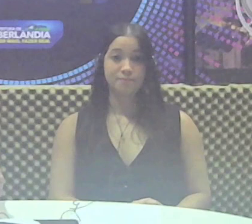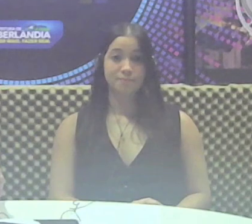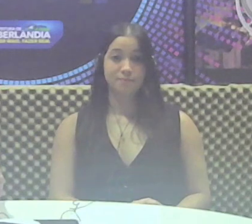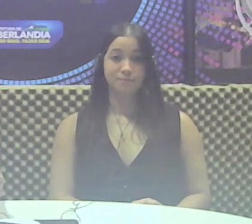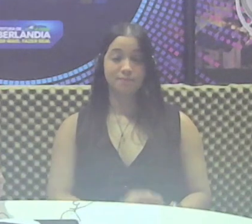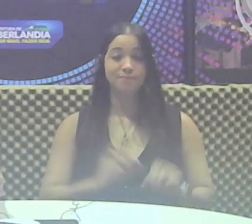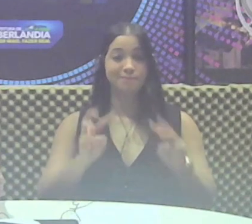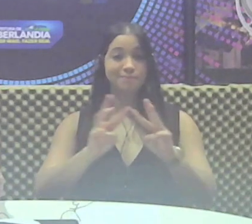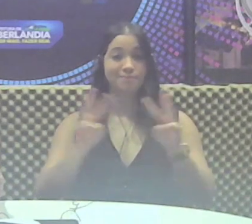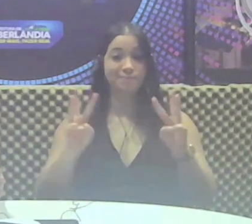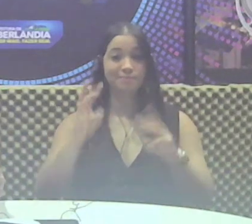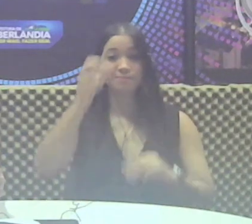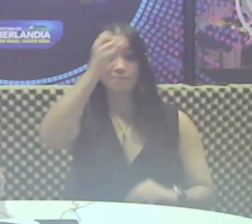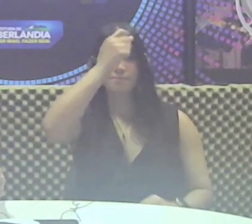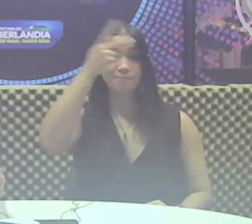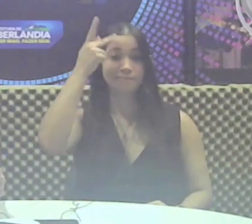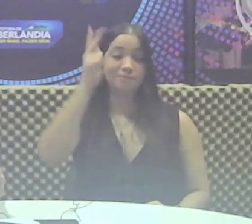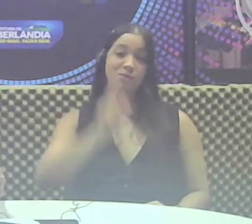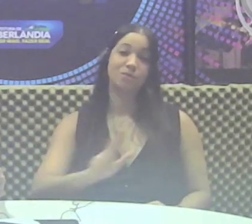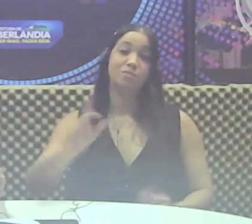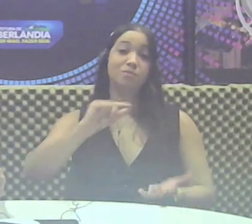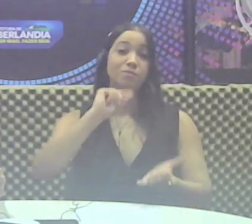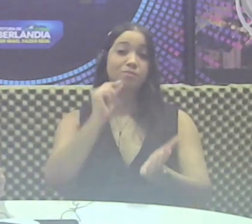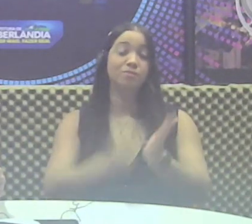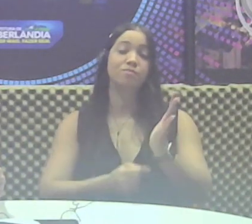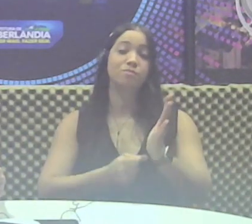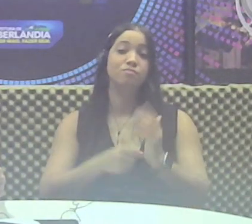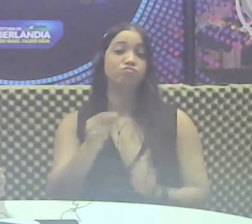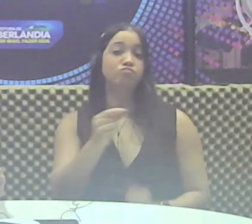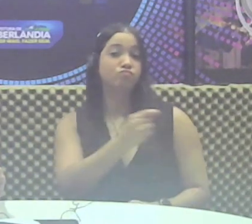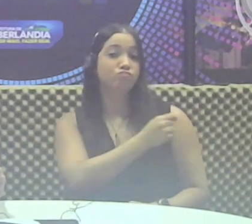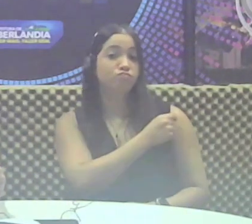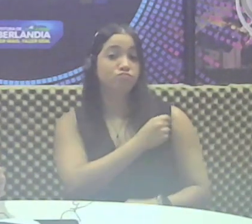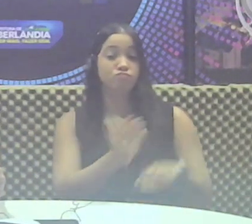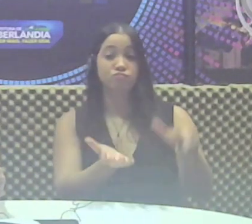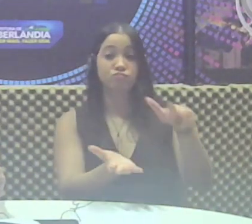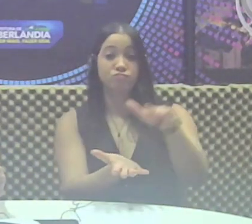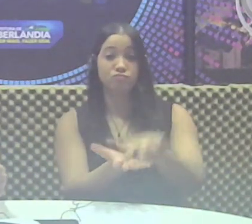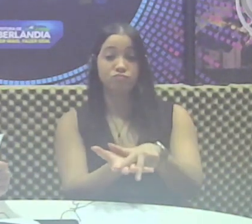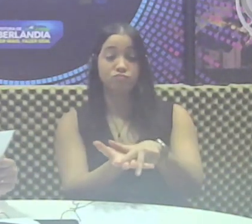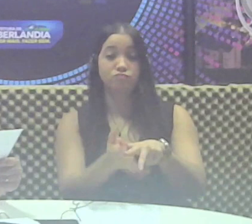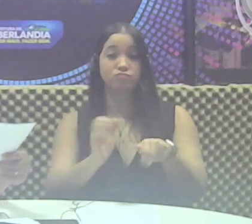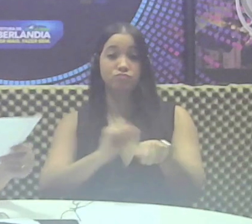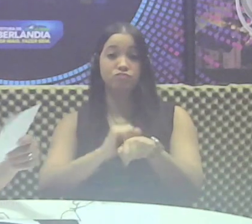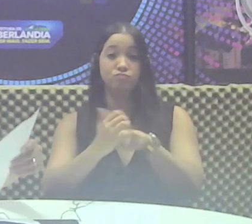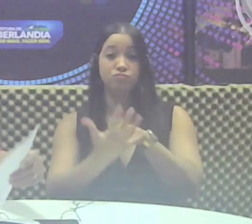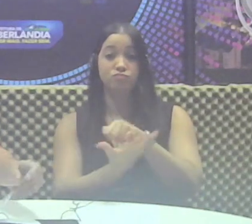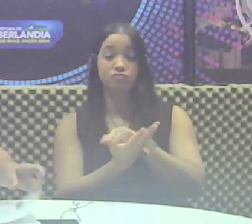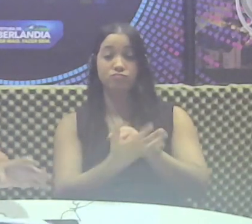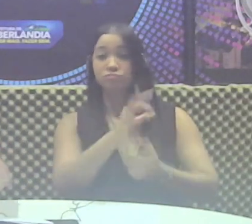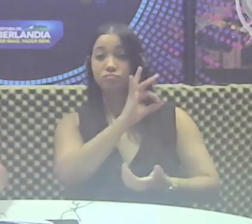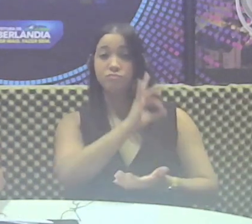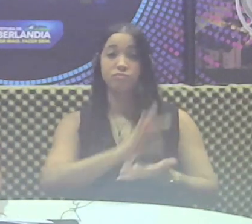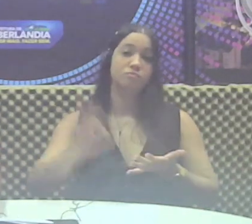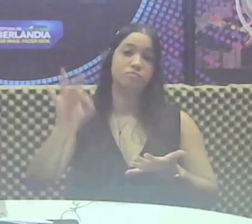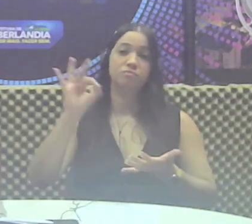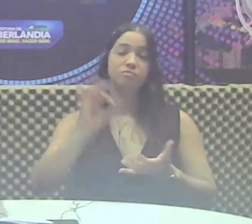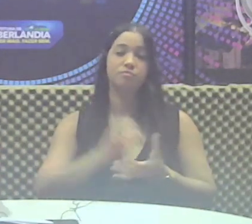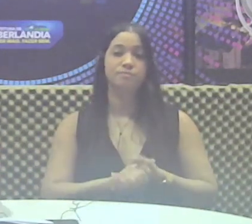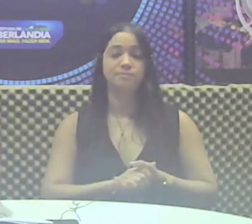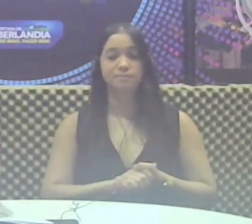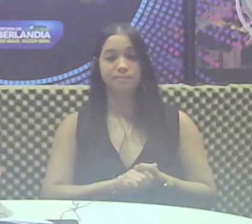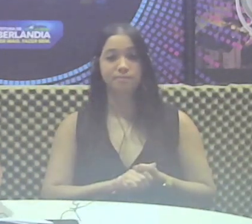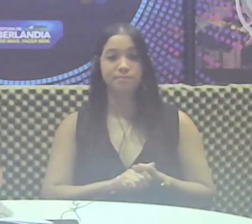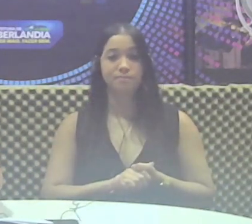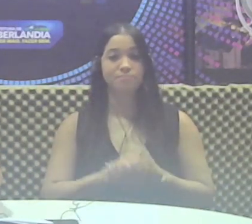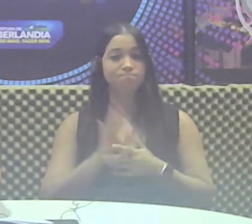O portal da Prefeitura disponibiliza cadastro para vacinação de acamados contra a Covid-19.